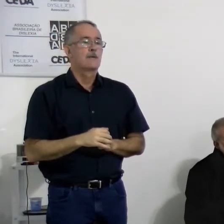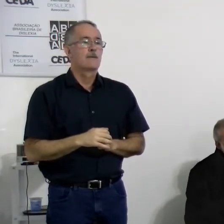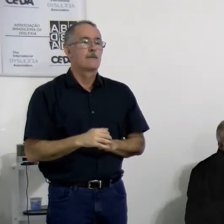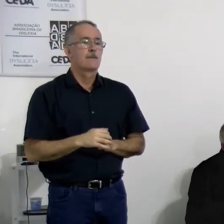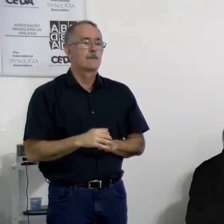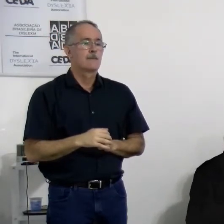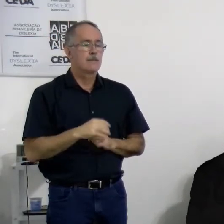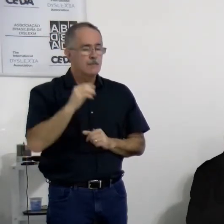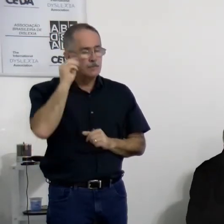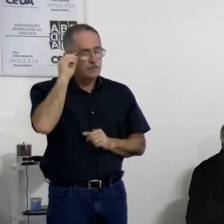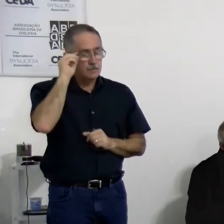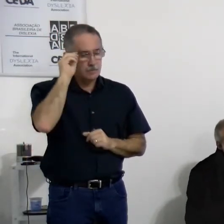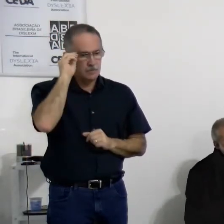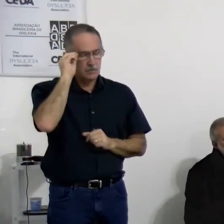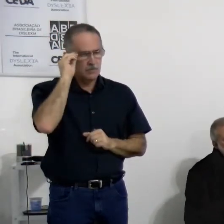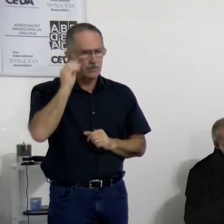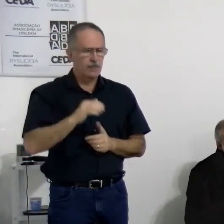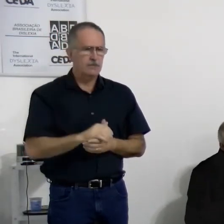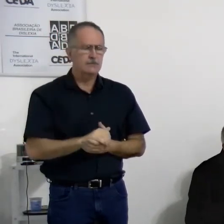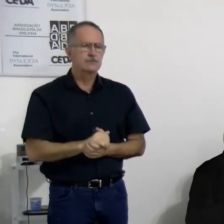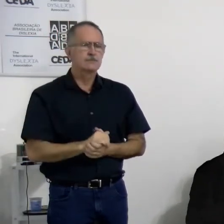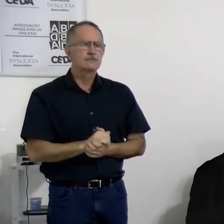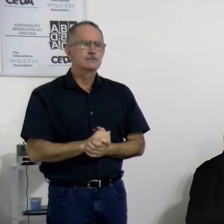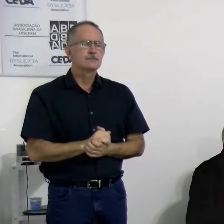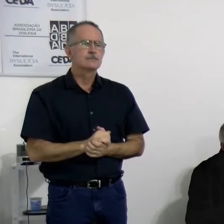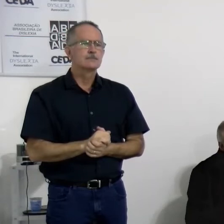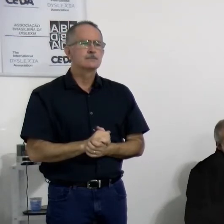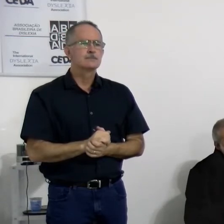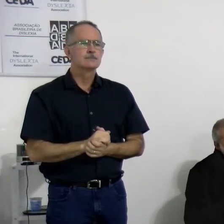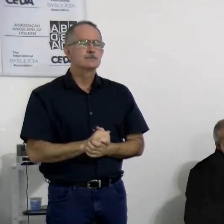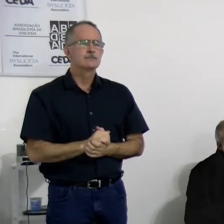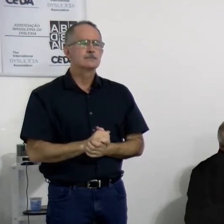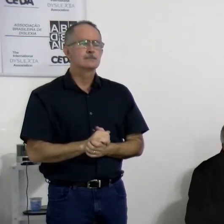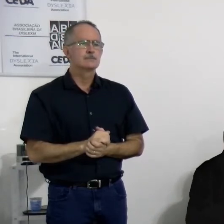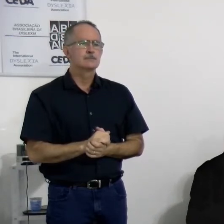Here are the questions that are interesting to me.